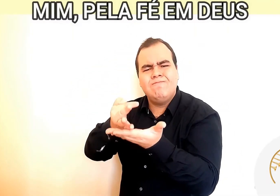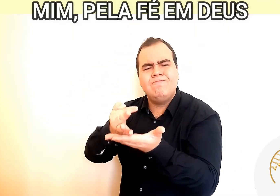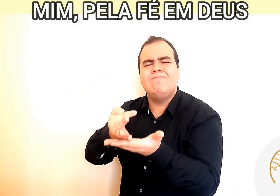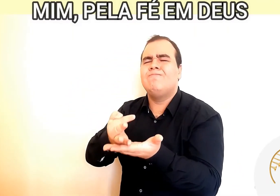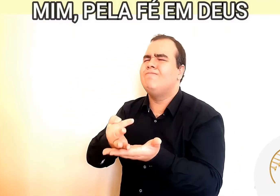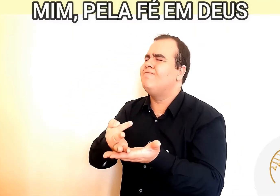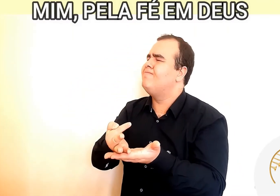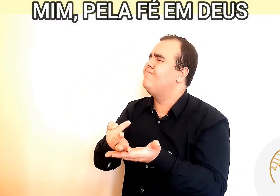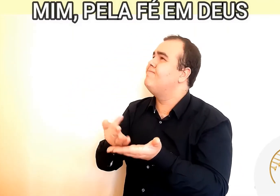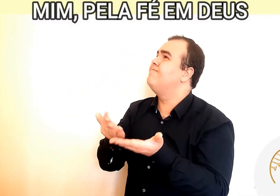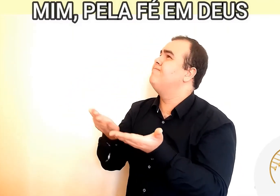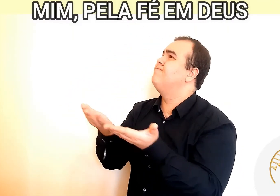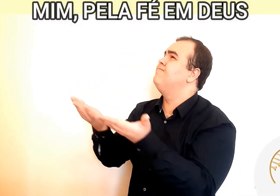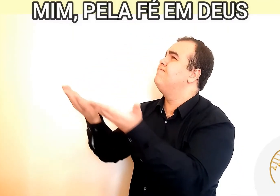em